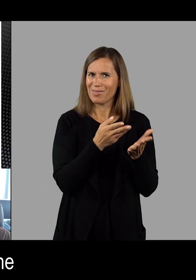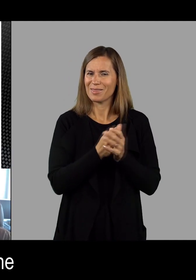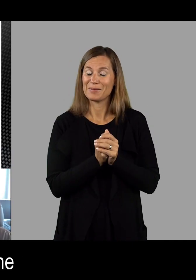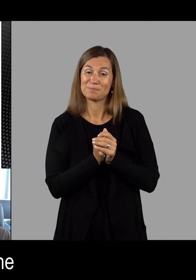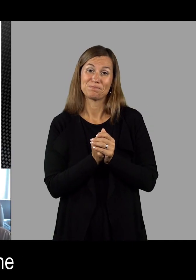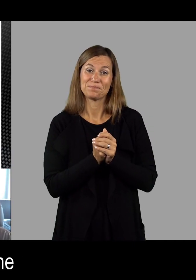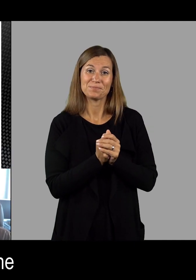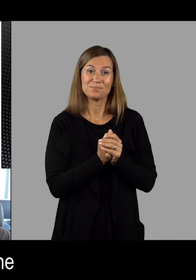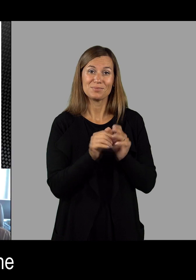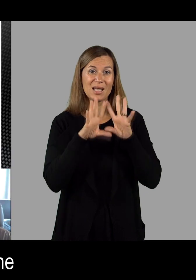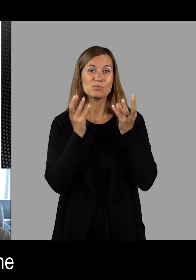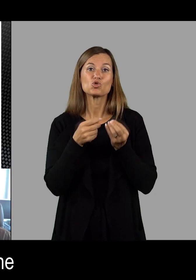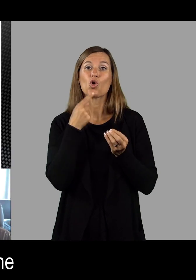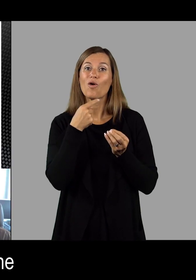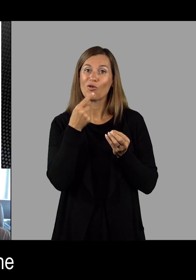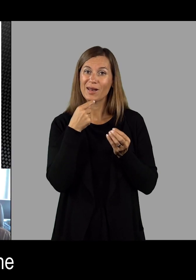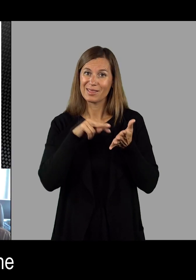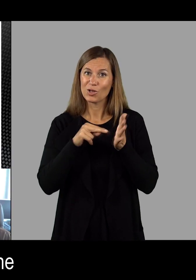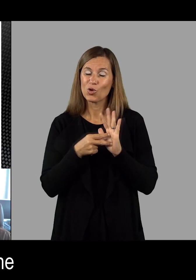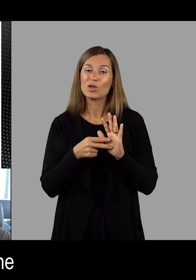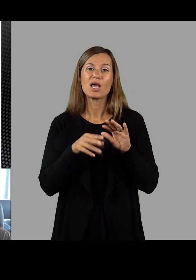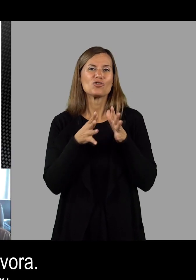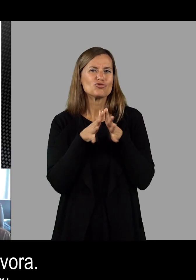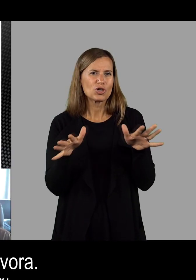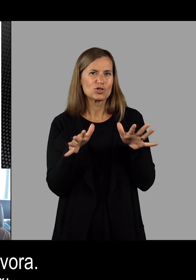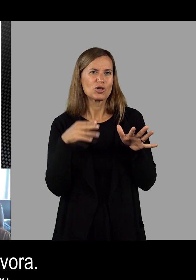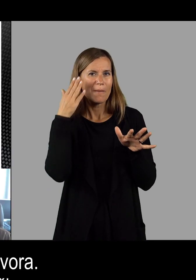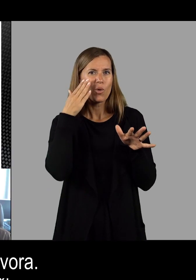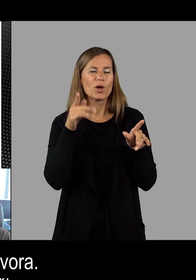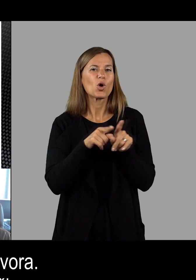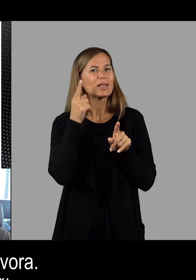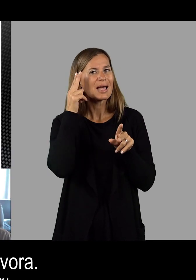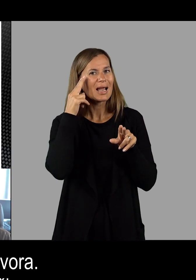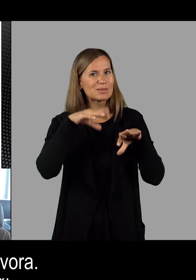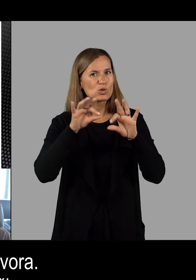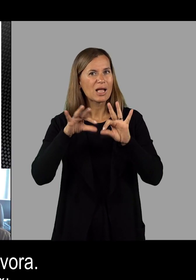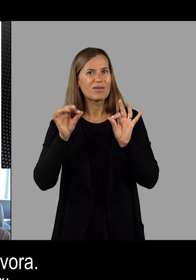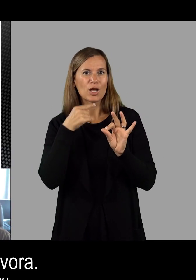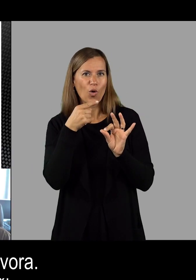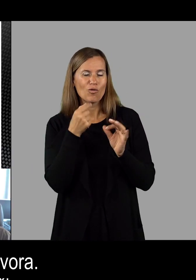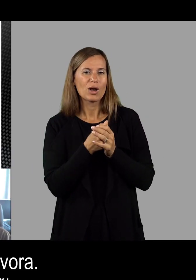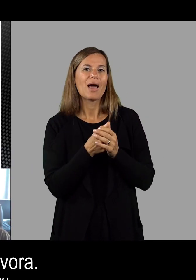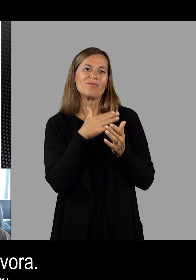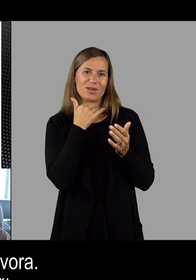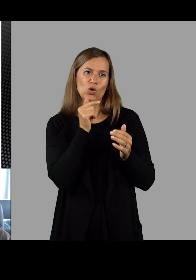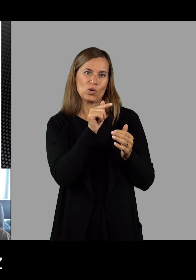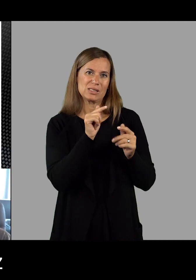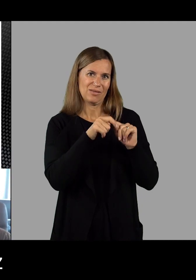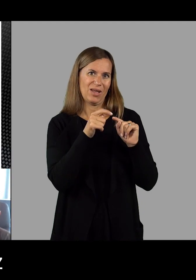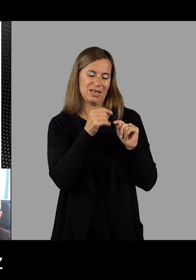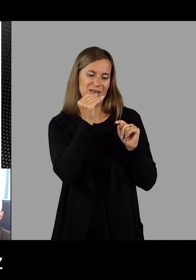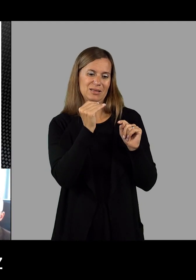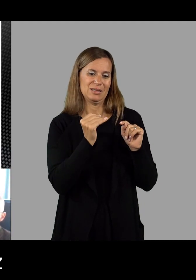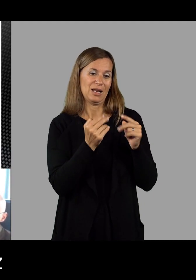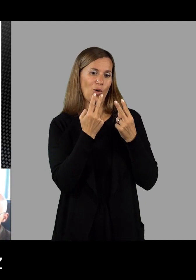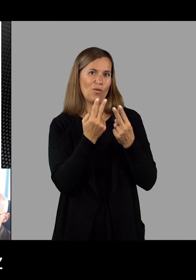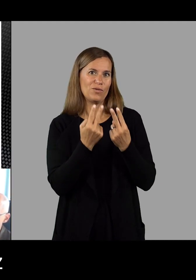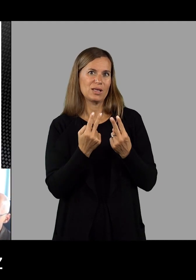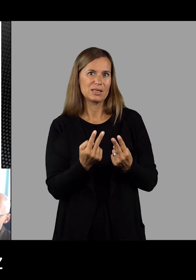Torej, na splošno govorne tehnologije širši pojem kot zgolj razpoznavanje govora, marsikaj se lušči iz lahko v